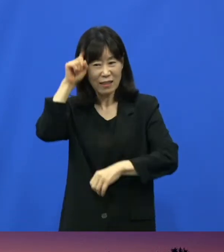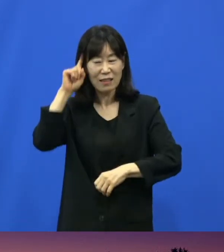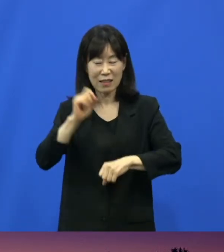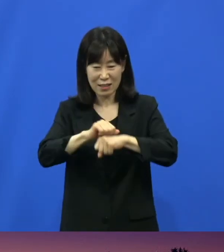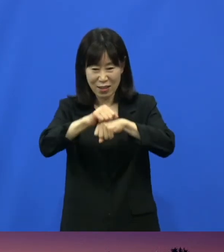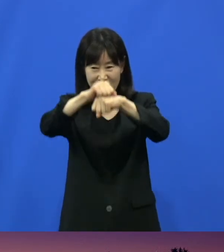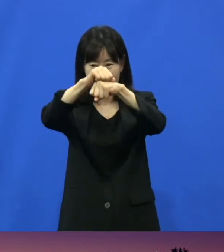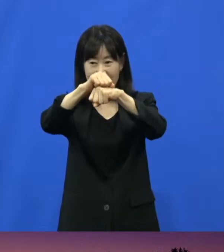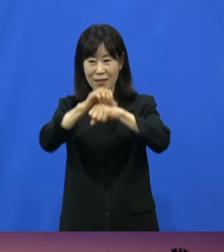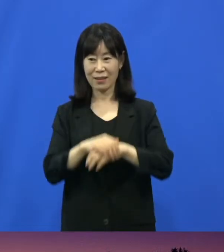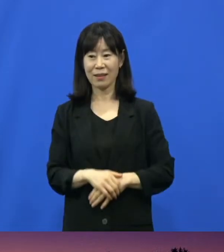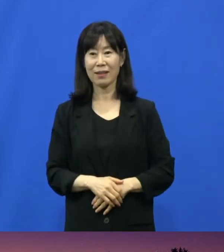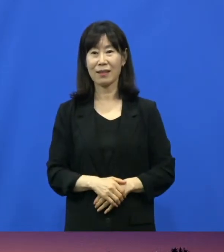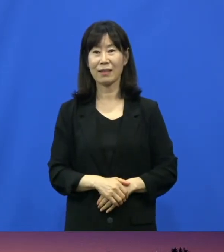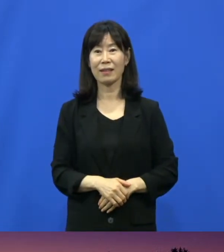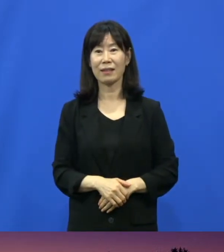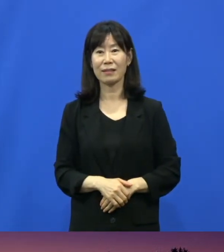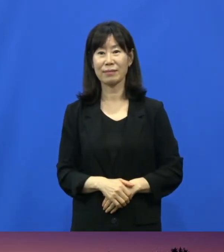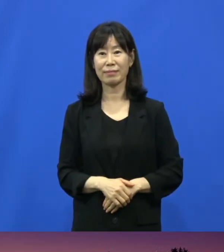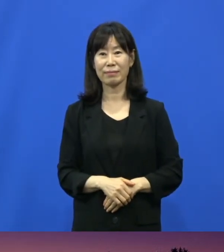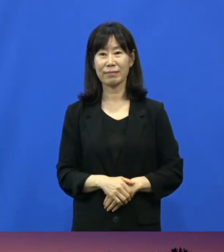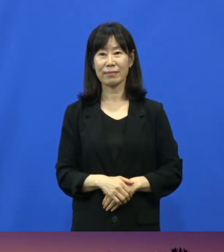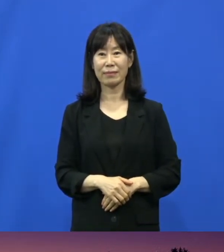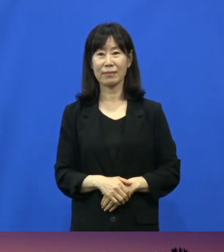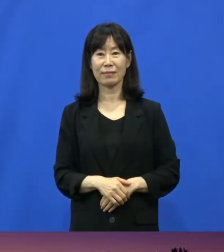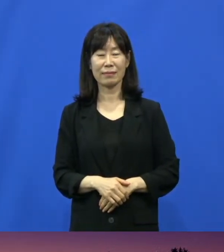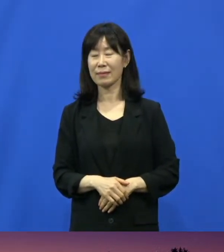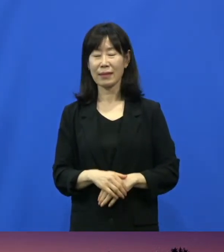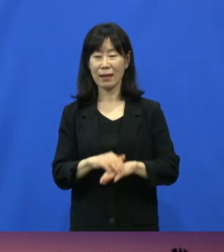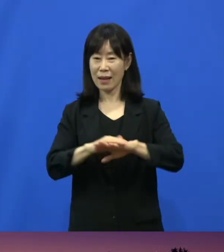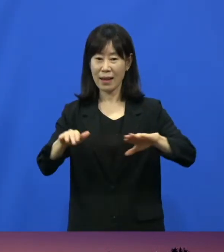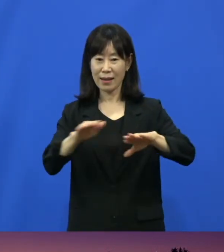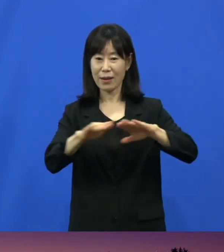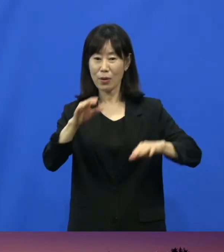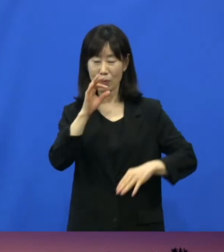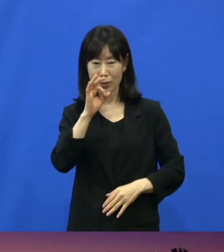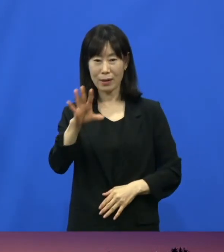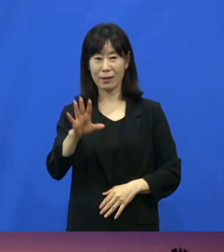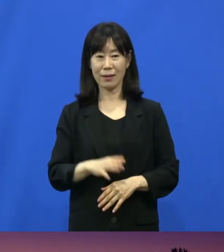어떡해요? 해결이 안 되잖아요, 여러분.